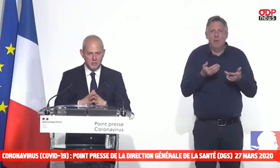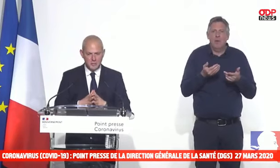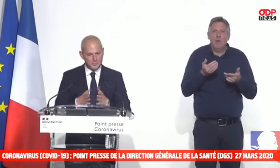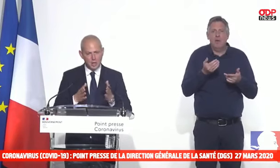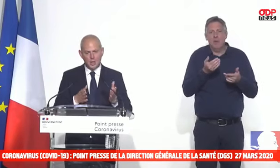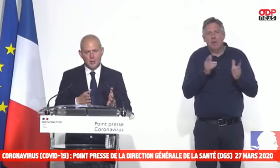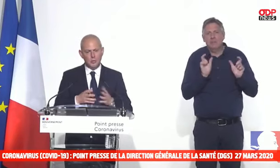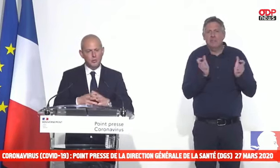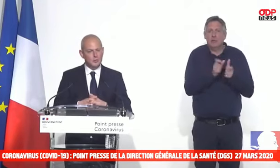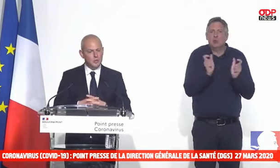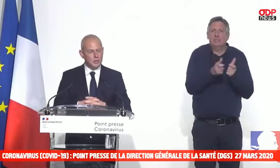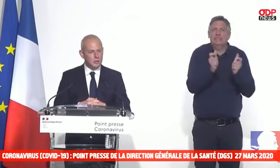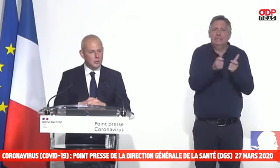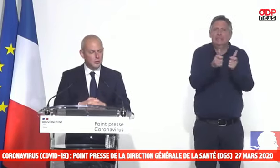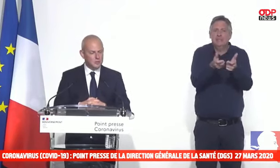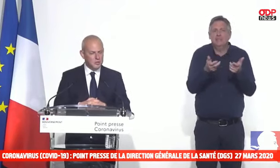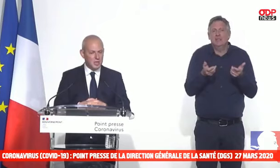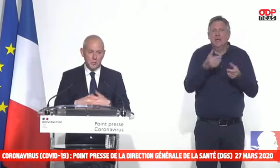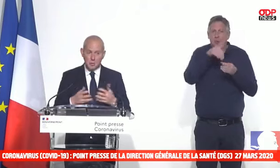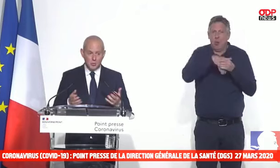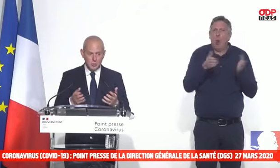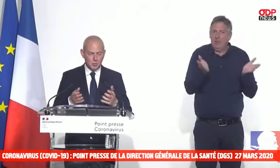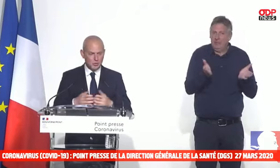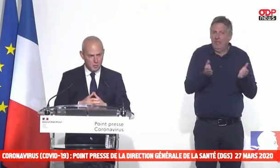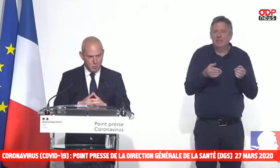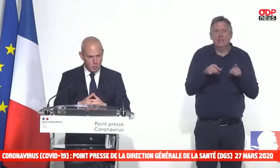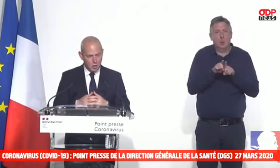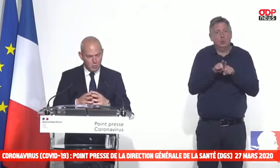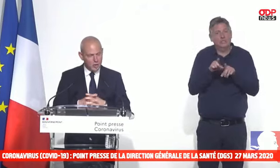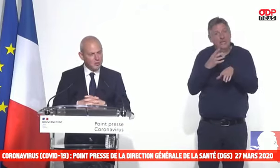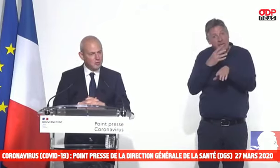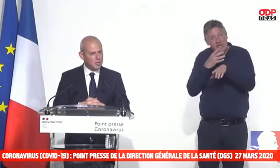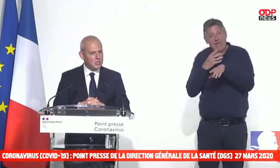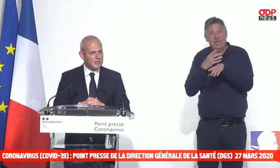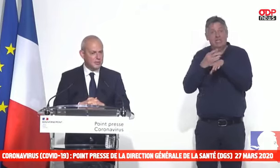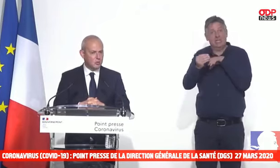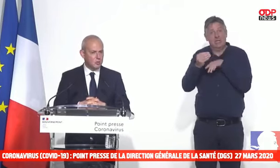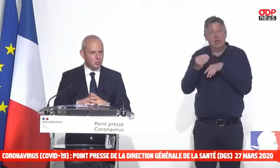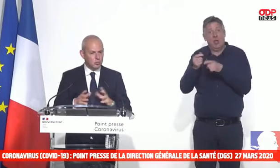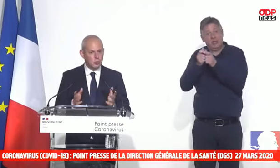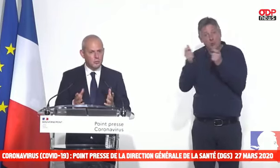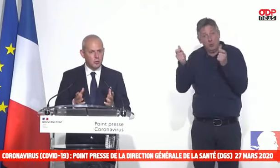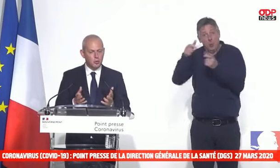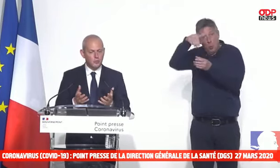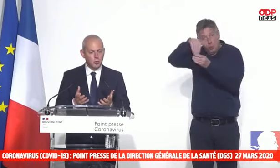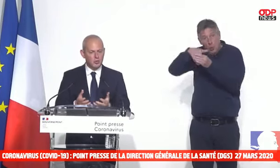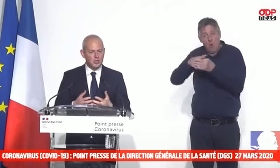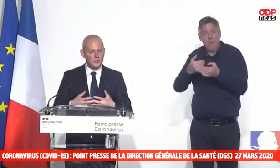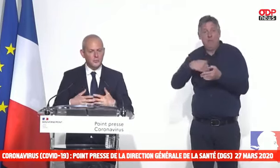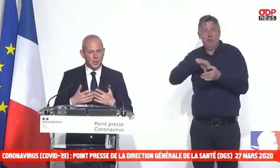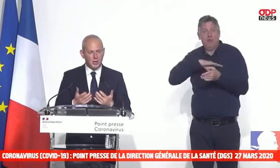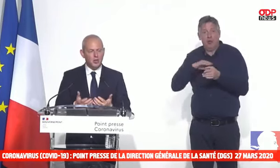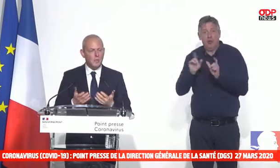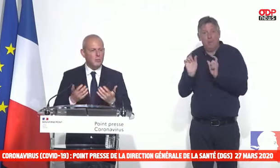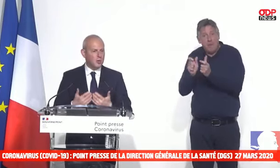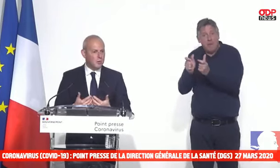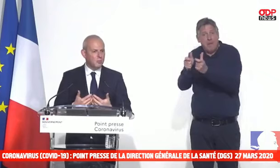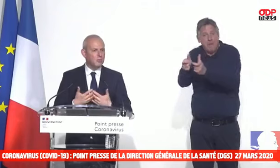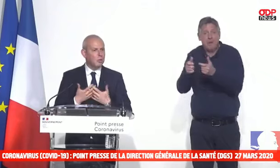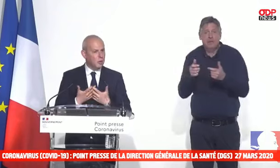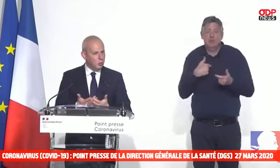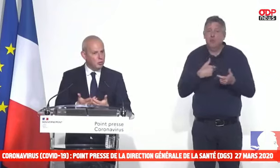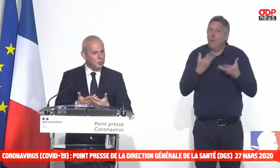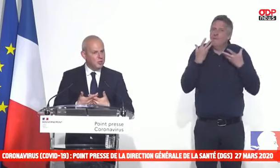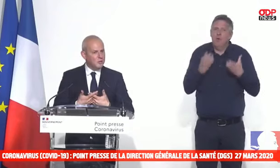vous le savez, du côté hospitalier, mais aussi potentiellement dans la prise en charge des institutions. Donc, notre volonté est d'être capable de